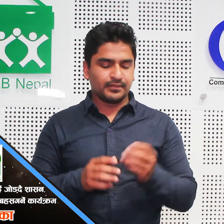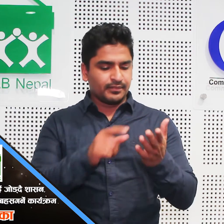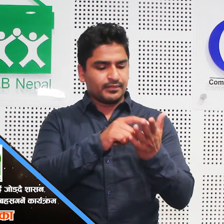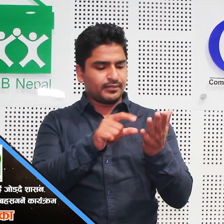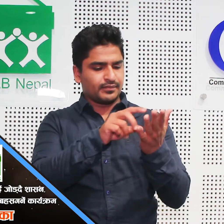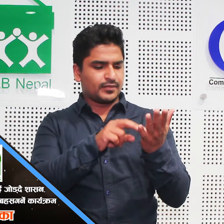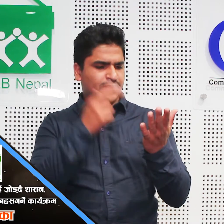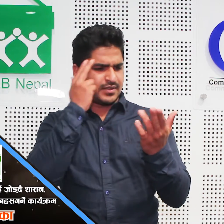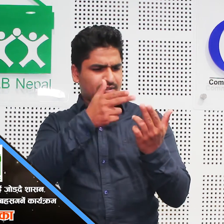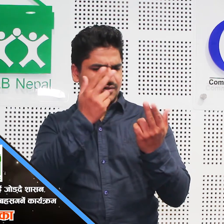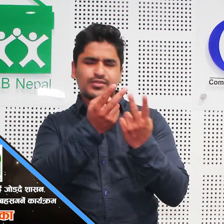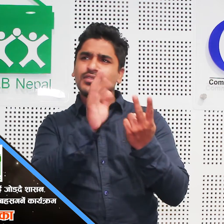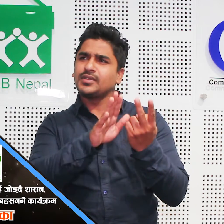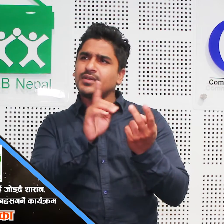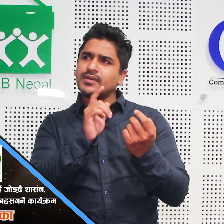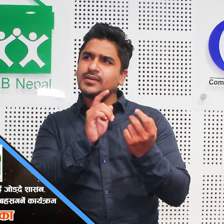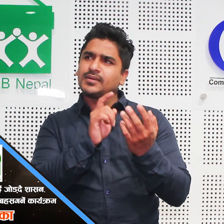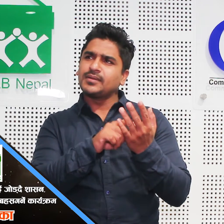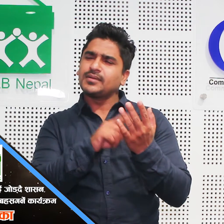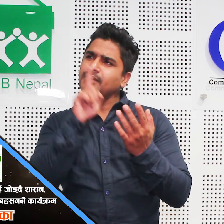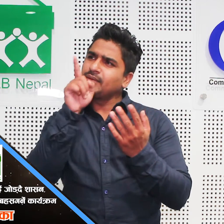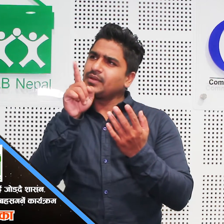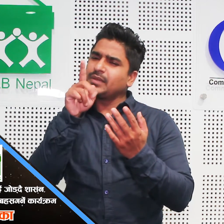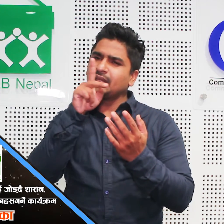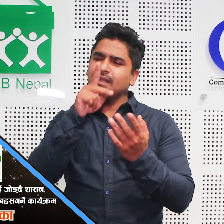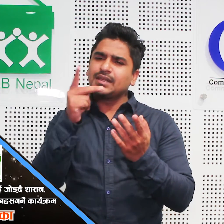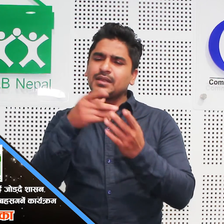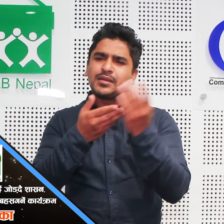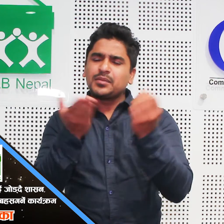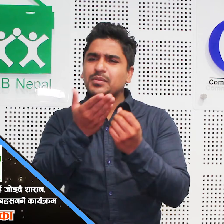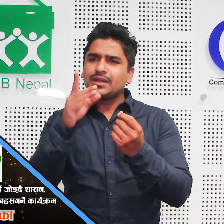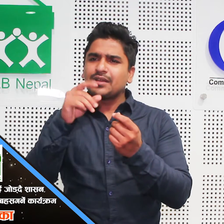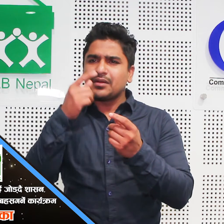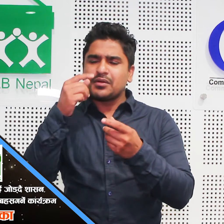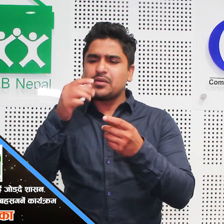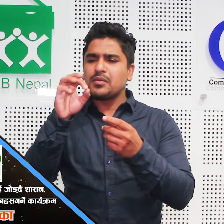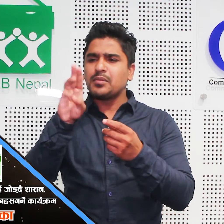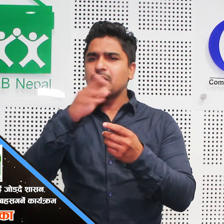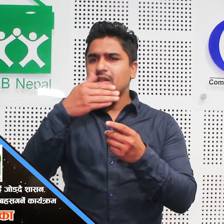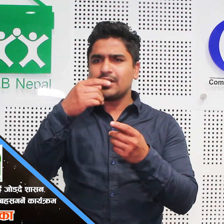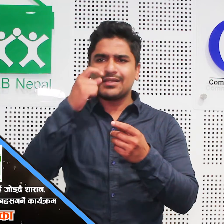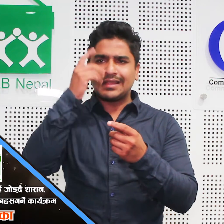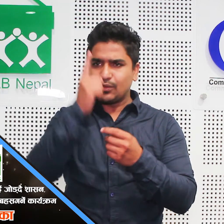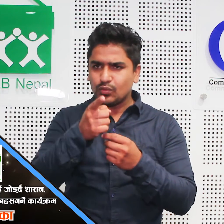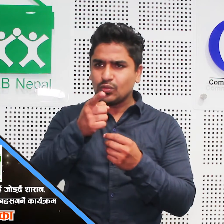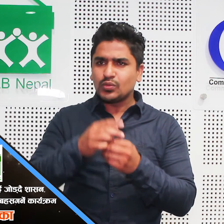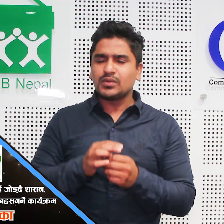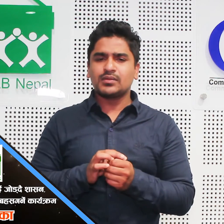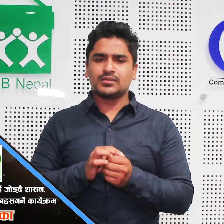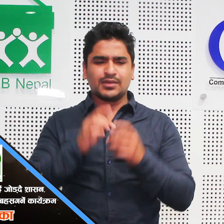फोटो त चिनेको जस्तो लाग्छ त। तपाईँ पिपलटारको मिलन दाई हो? हजुर हो। मास्क लगाएपछि